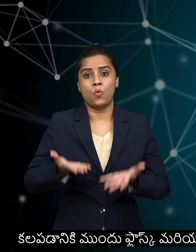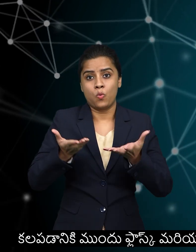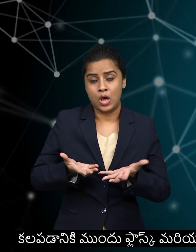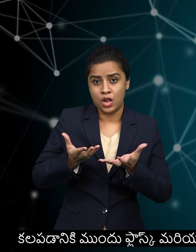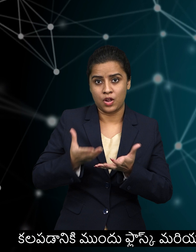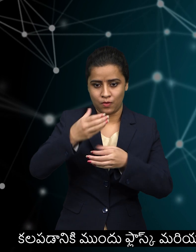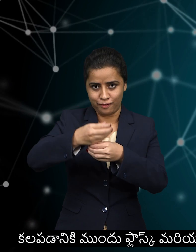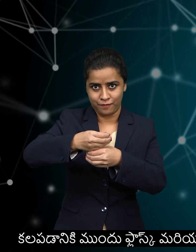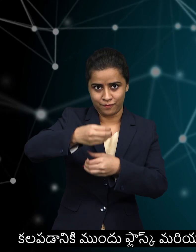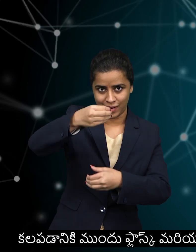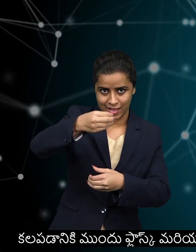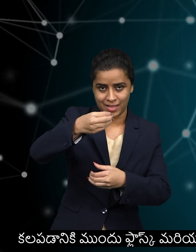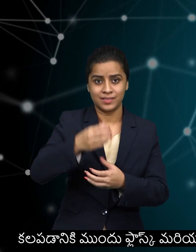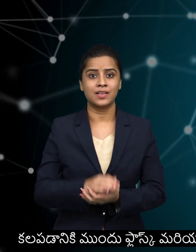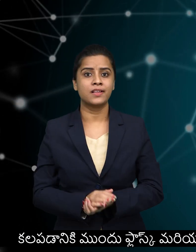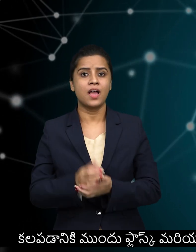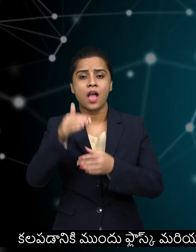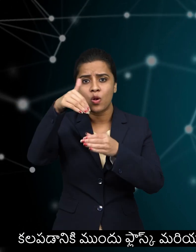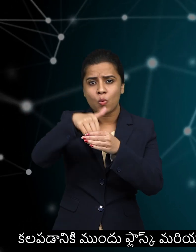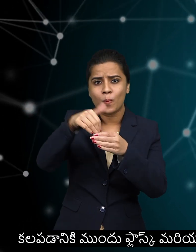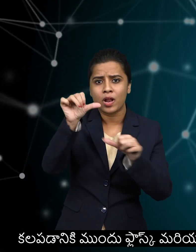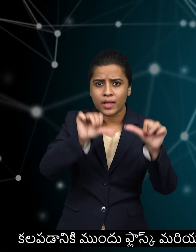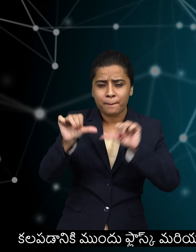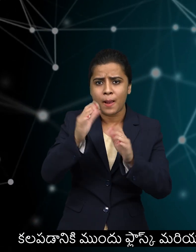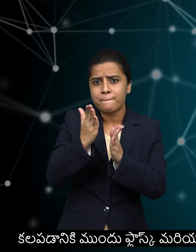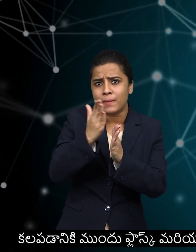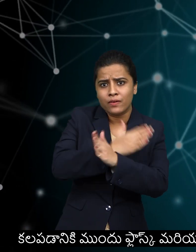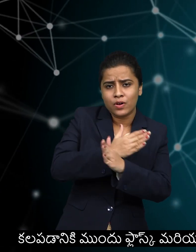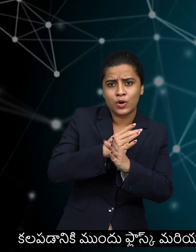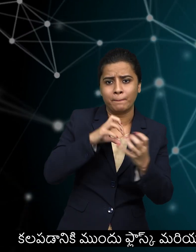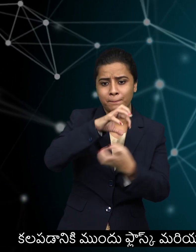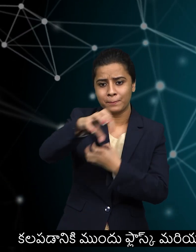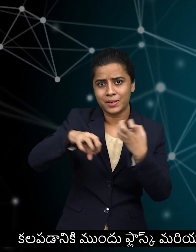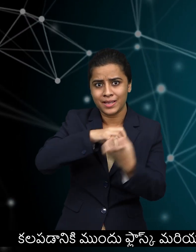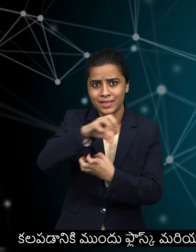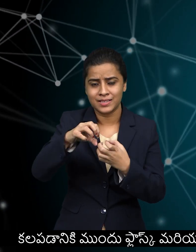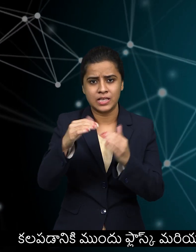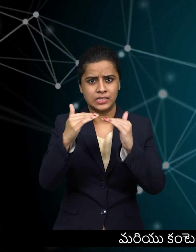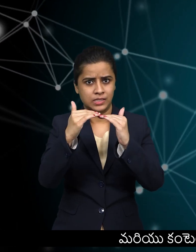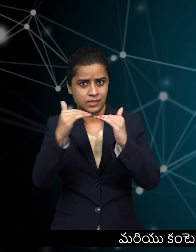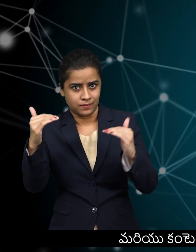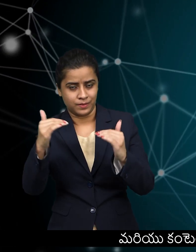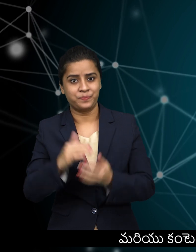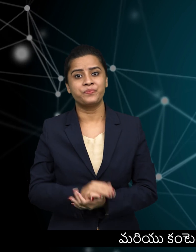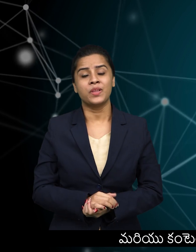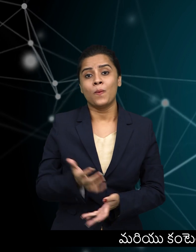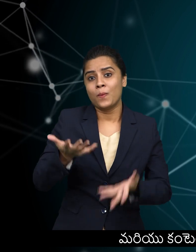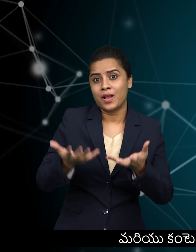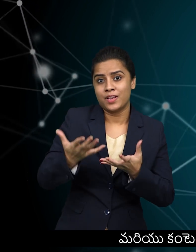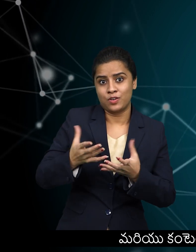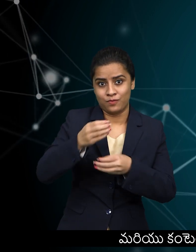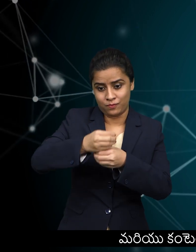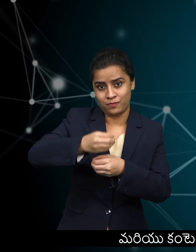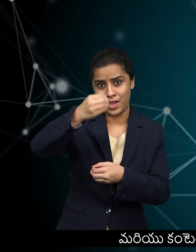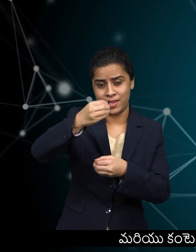కలపడానికి ముందు ఫ్లాస్క్ మరియు కంటెంటుల బరువు మిక్సింగ్ తరువాత ఫ్లాస్క్ మరియు